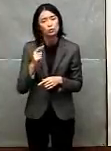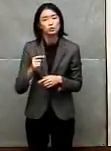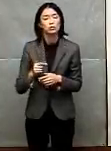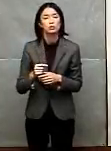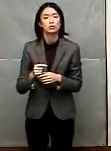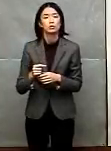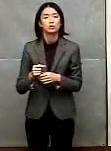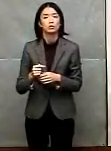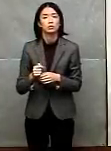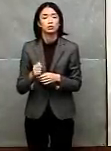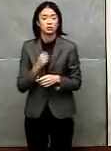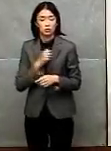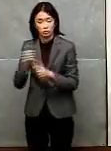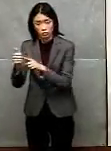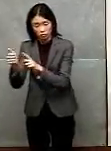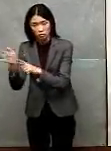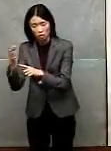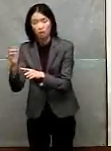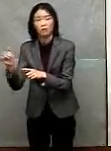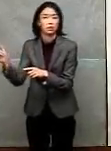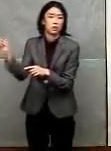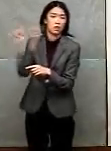い、電話で、